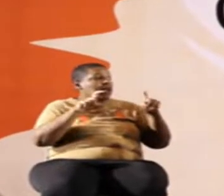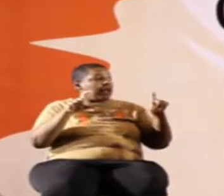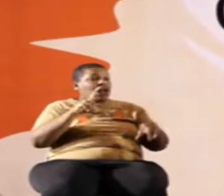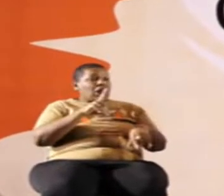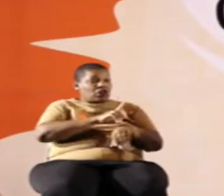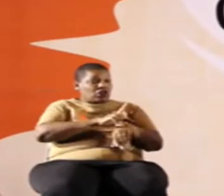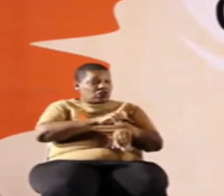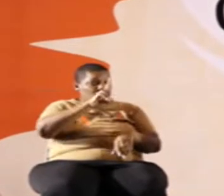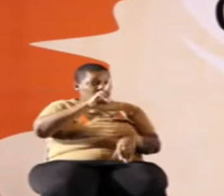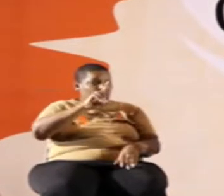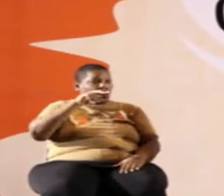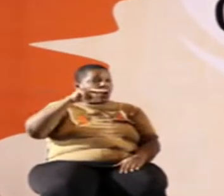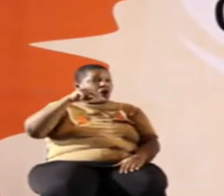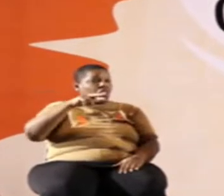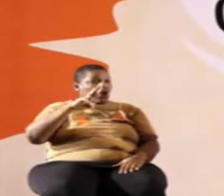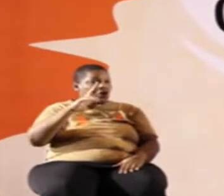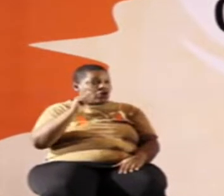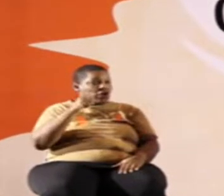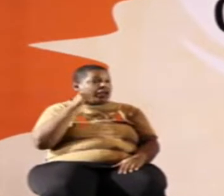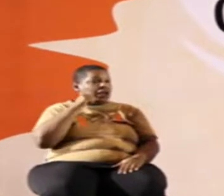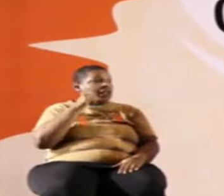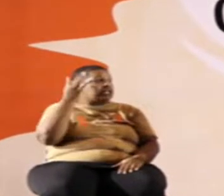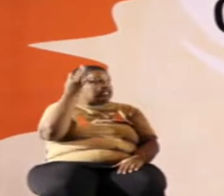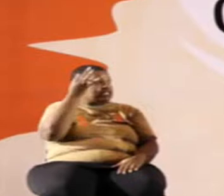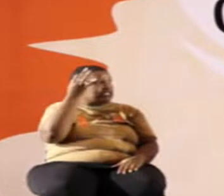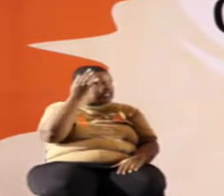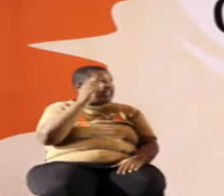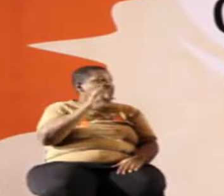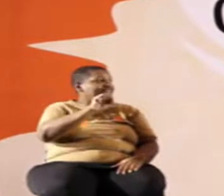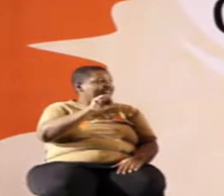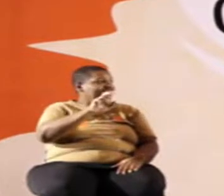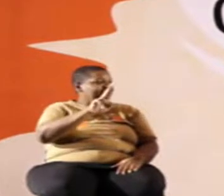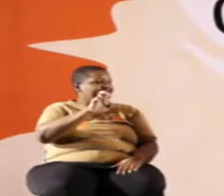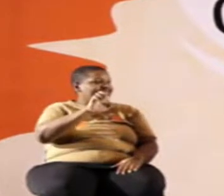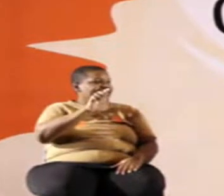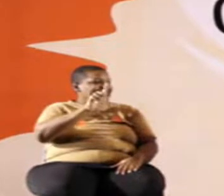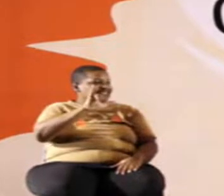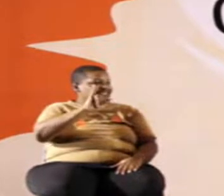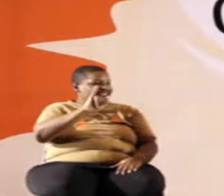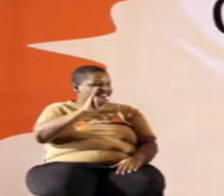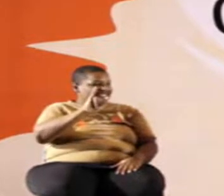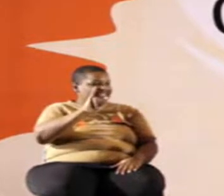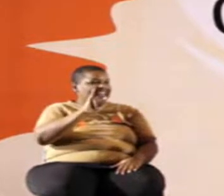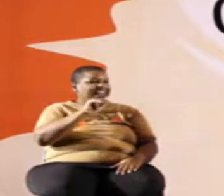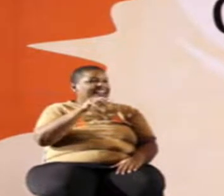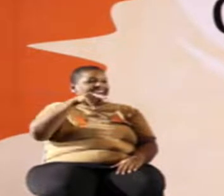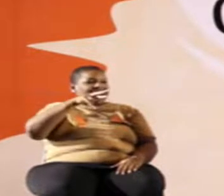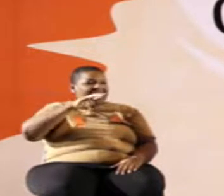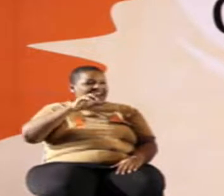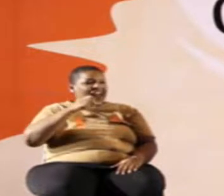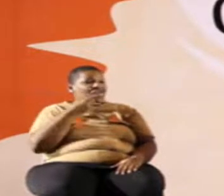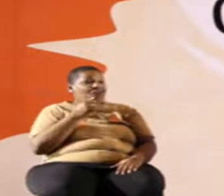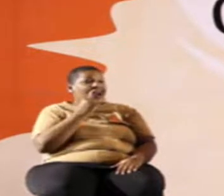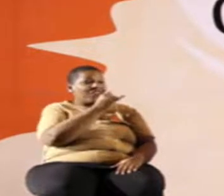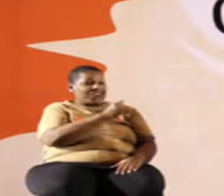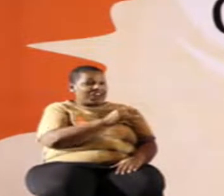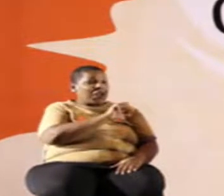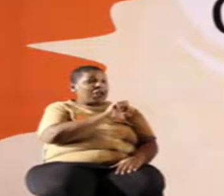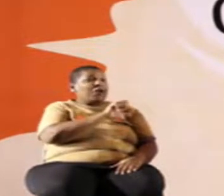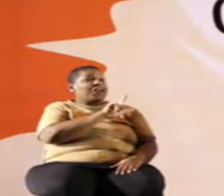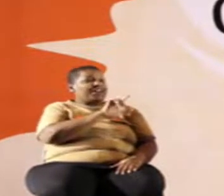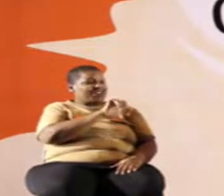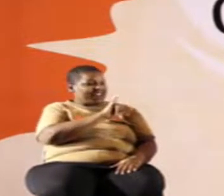doutora honoris causa à filósofa Sueli Carneiro. E eu dizia para ela que